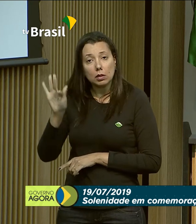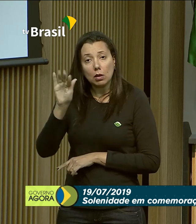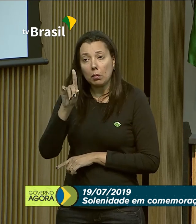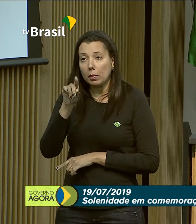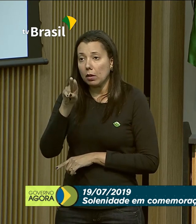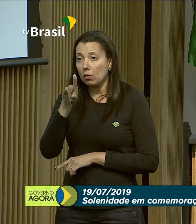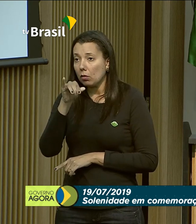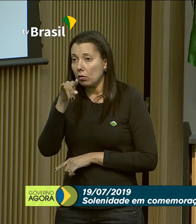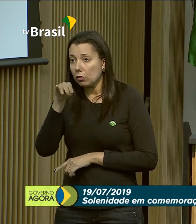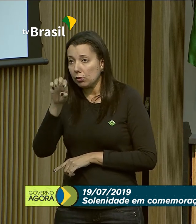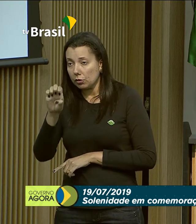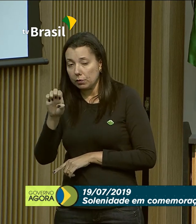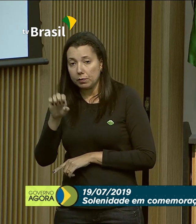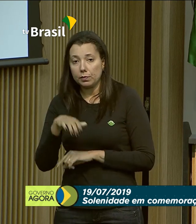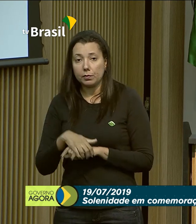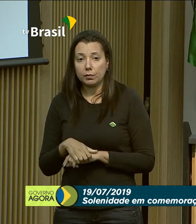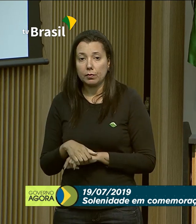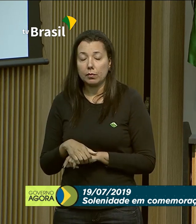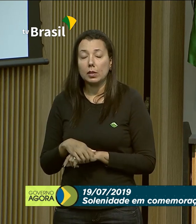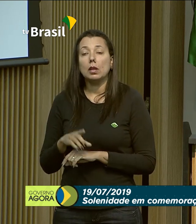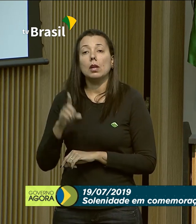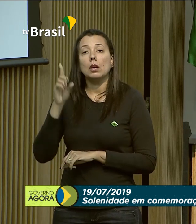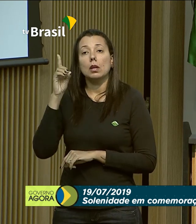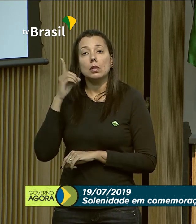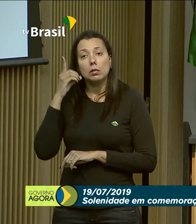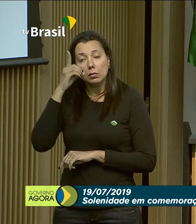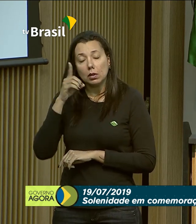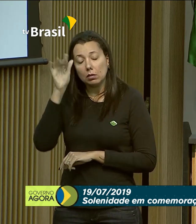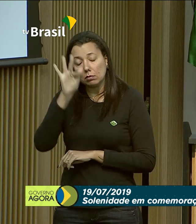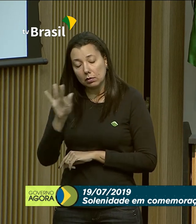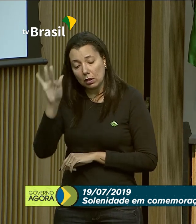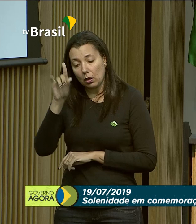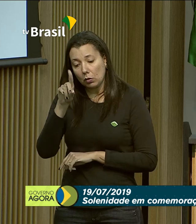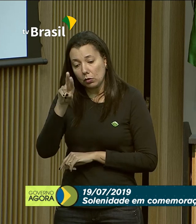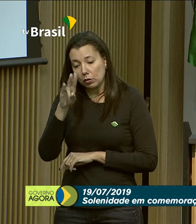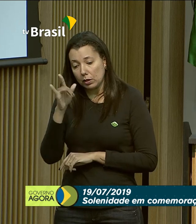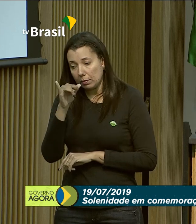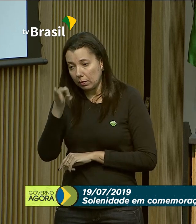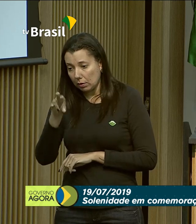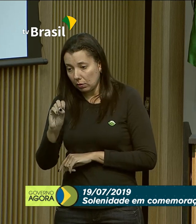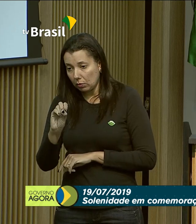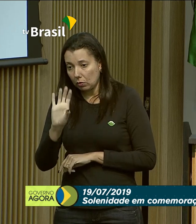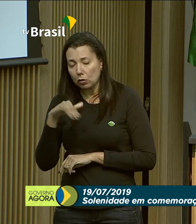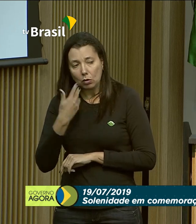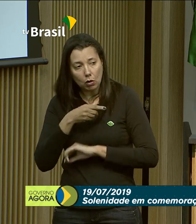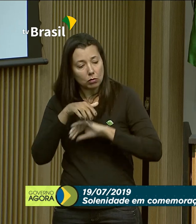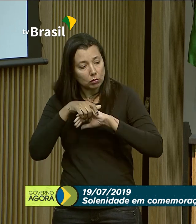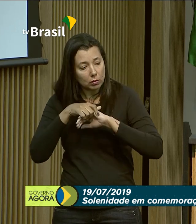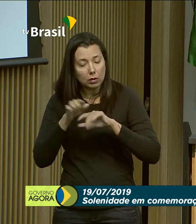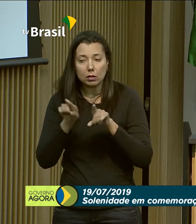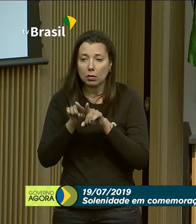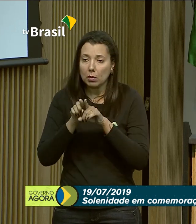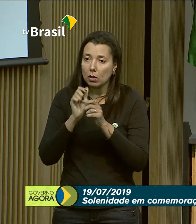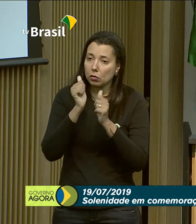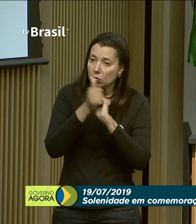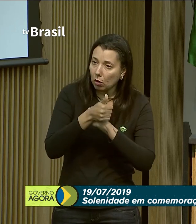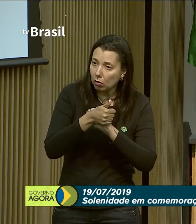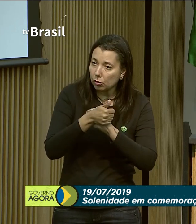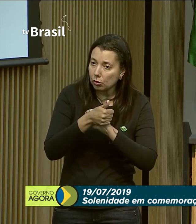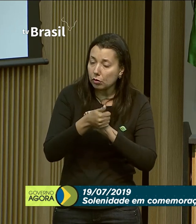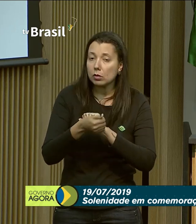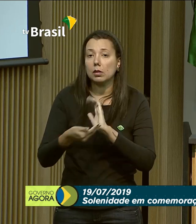Perondi. Deputado federal Júlio César Ribeiro, nosso companheiro da Comissão de Esportes da